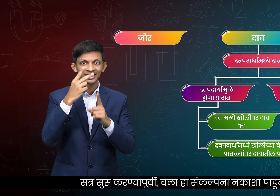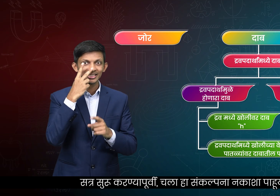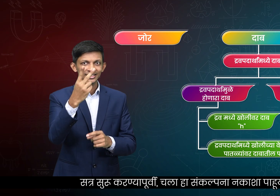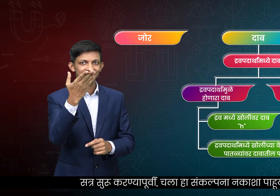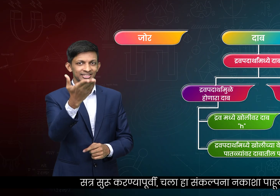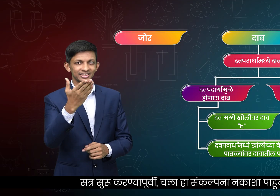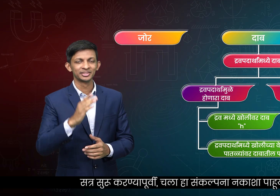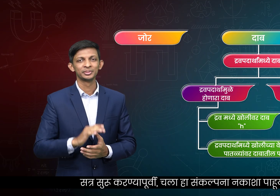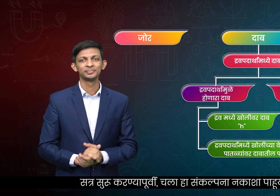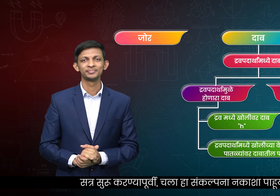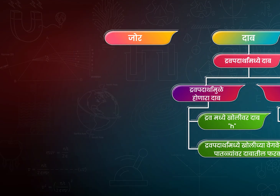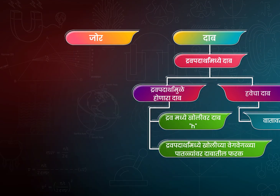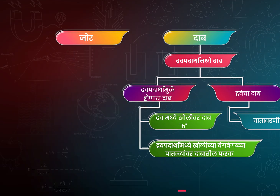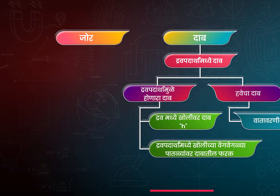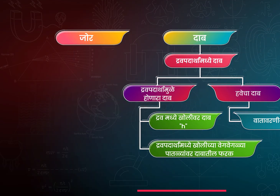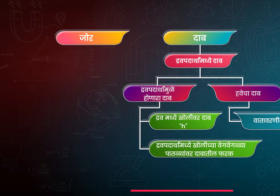पाहूया.